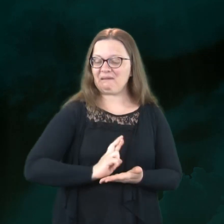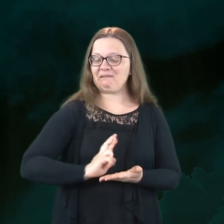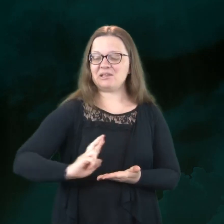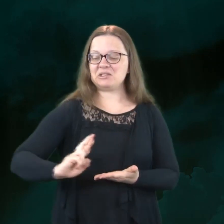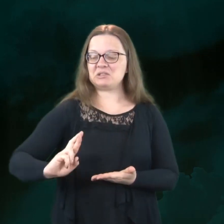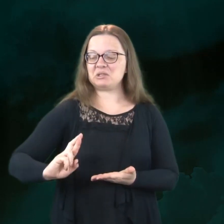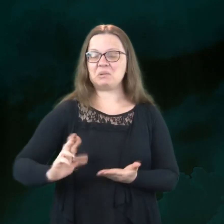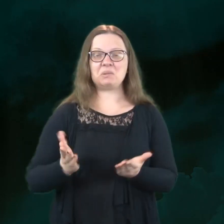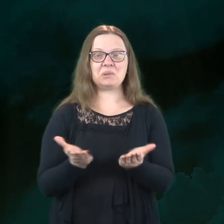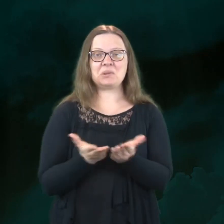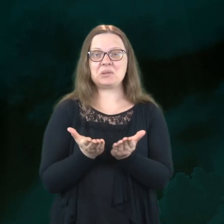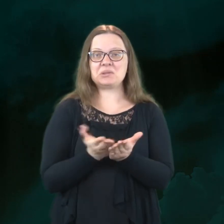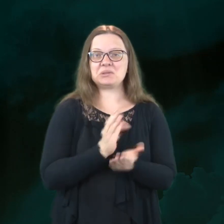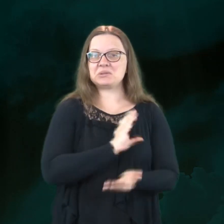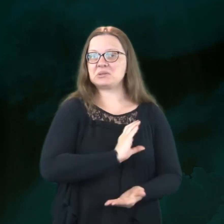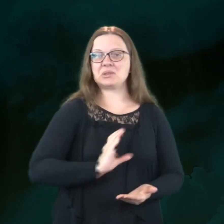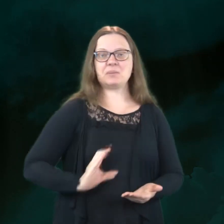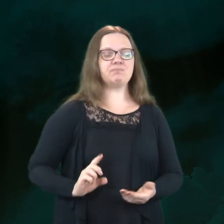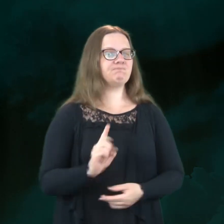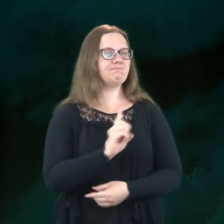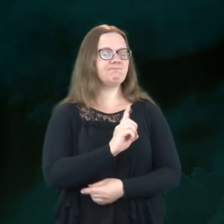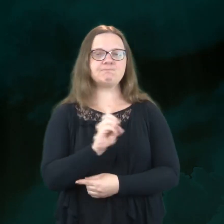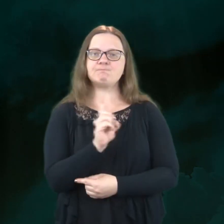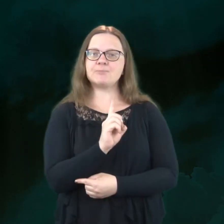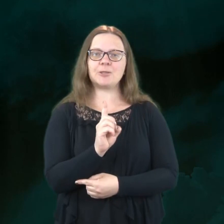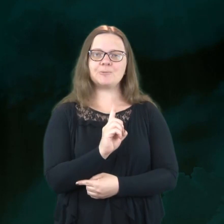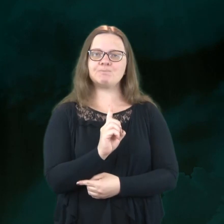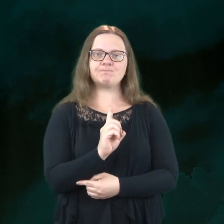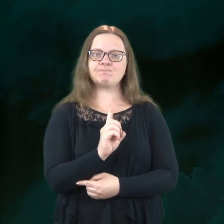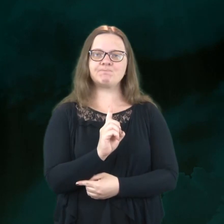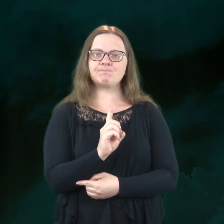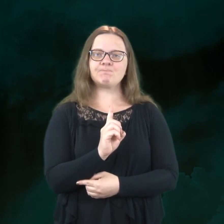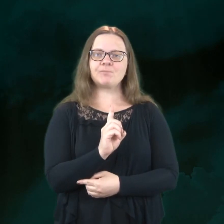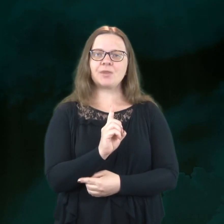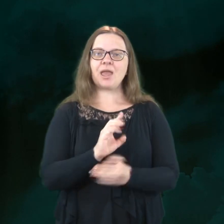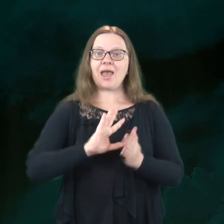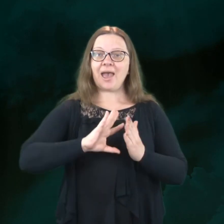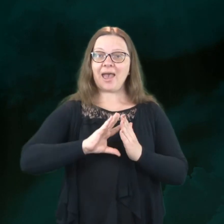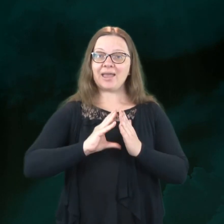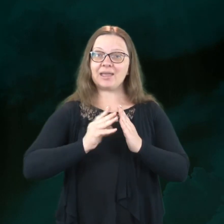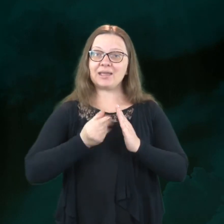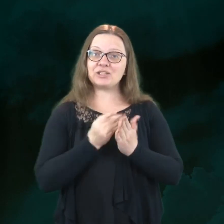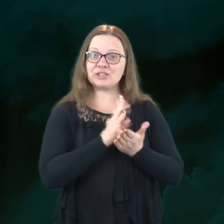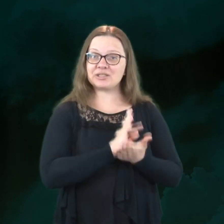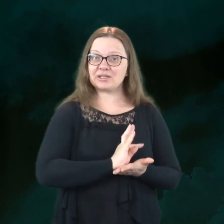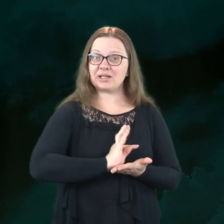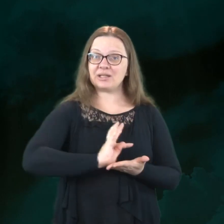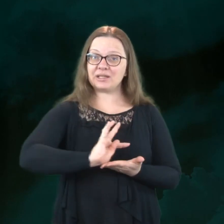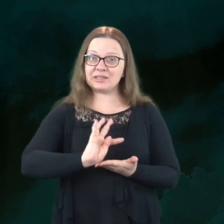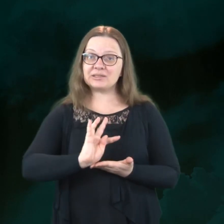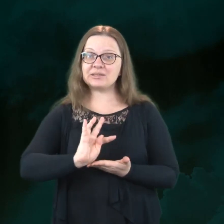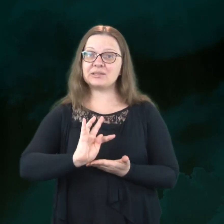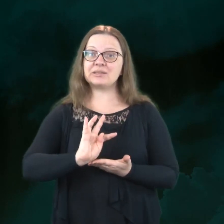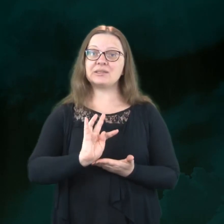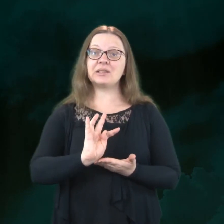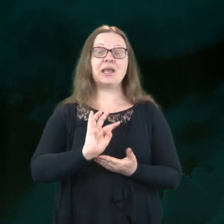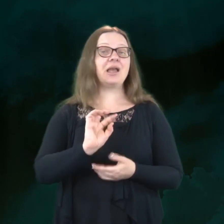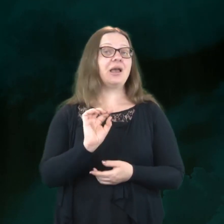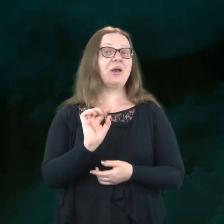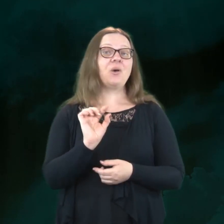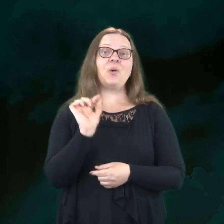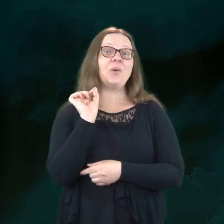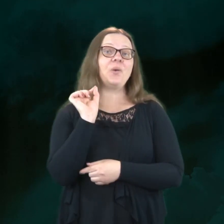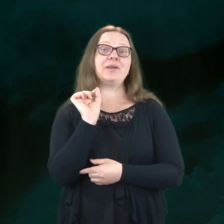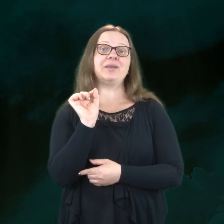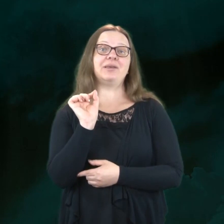Essa igreja pertence aos Tessalonicenses que creram e que aceitaram Jesus e receberam a vida do